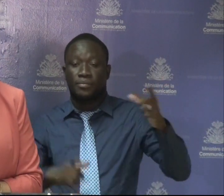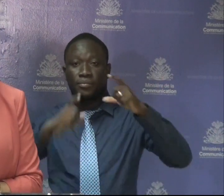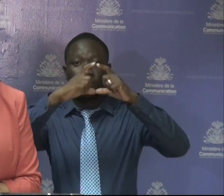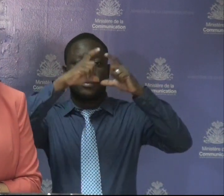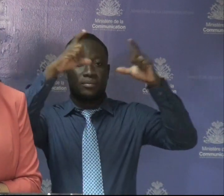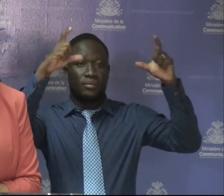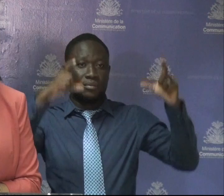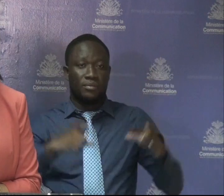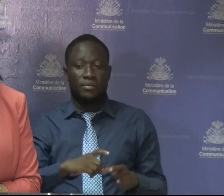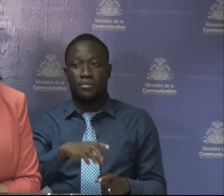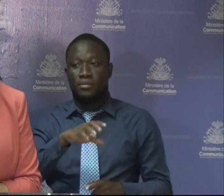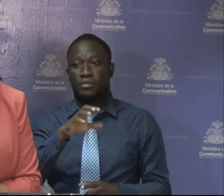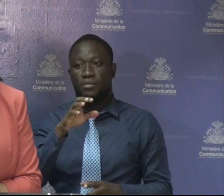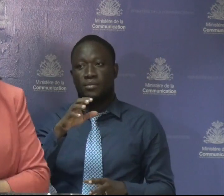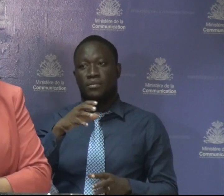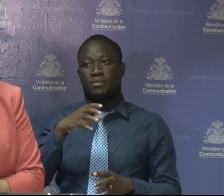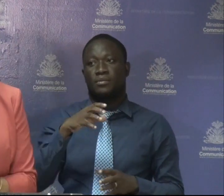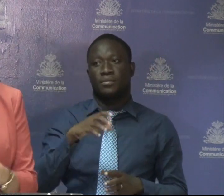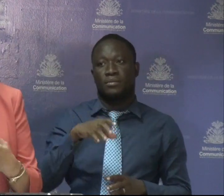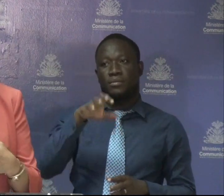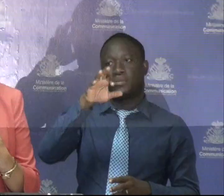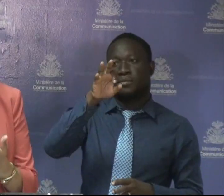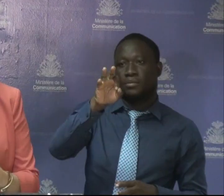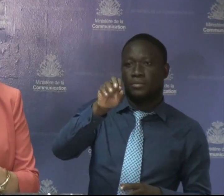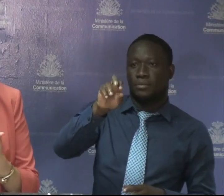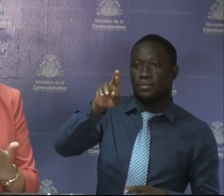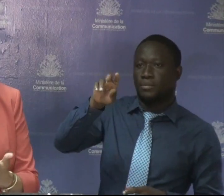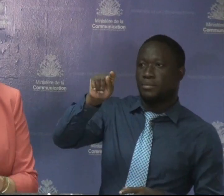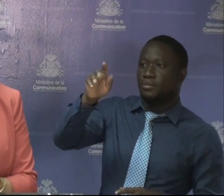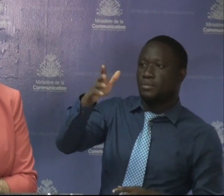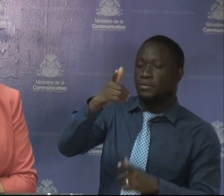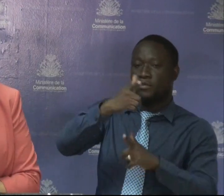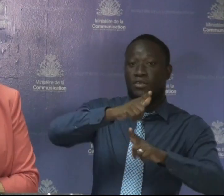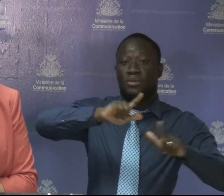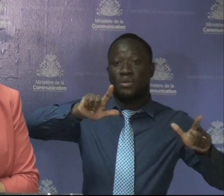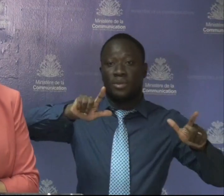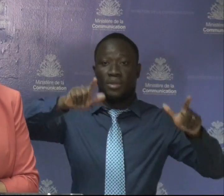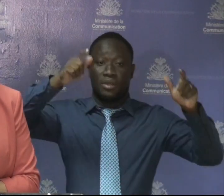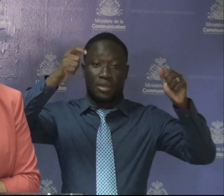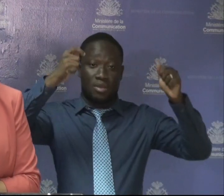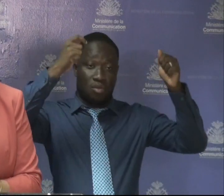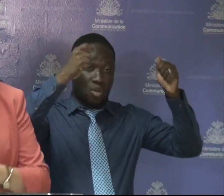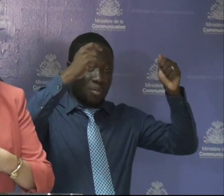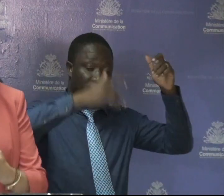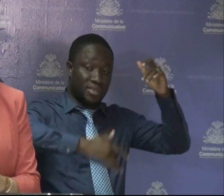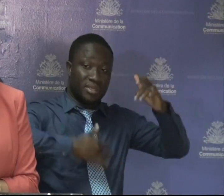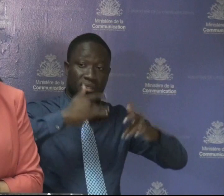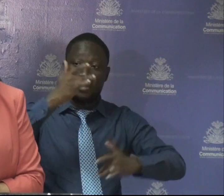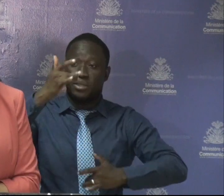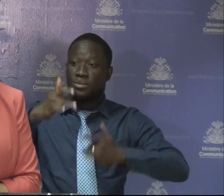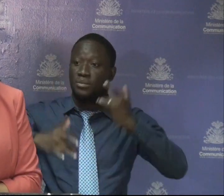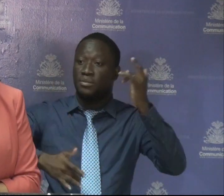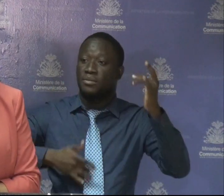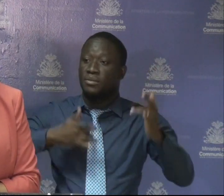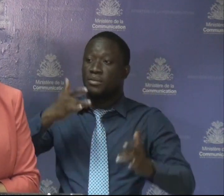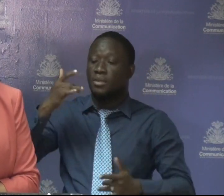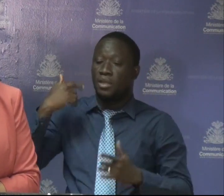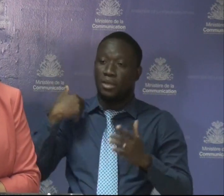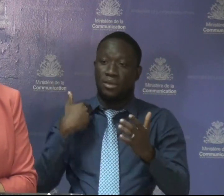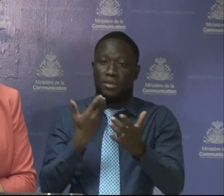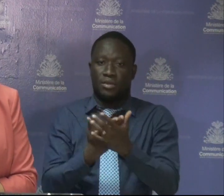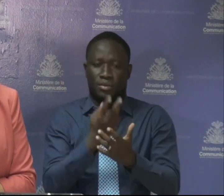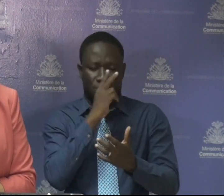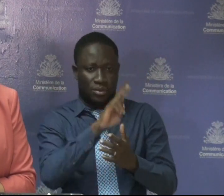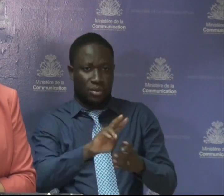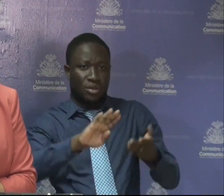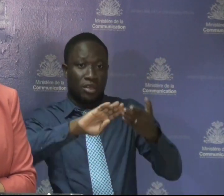à ville de Fort Liberté. Côté que leur nous allons dans campagne et sensibilisation, nous allons dans Fort Liberté, leur arrivée,